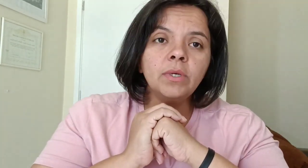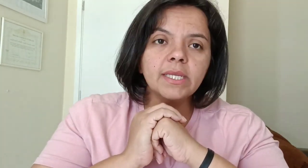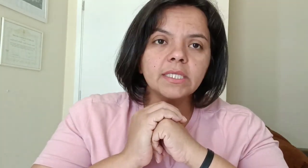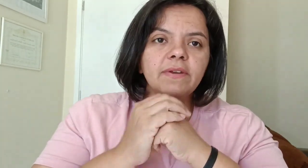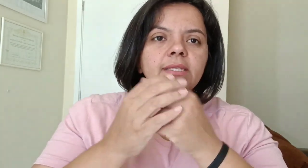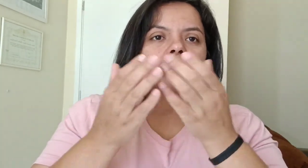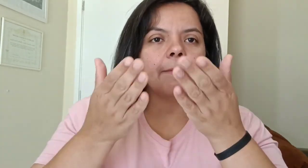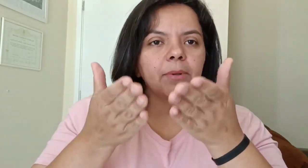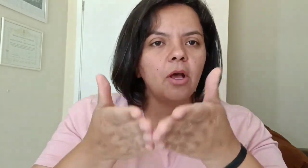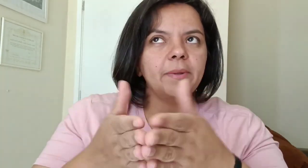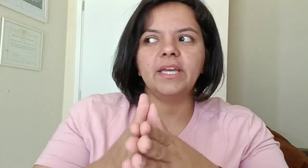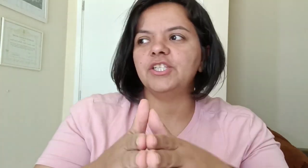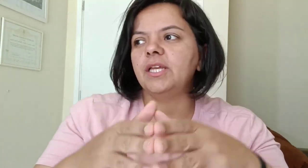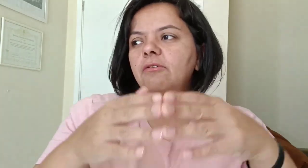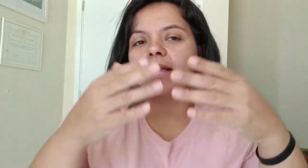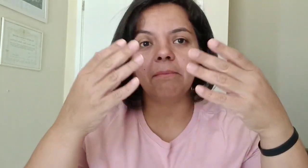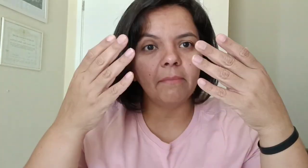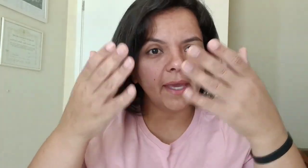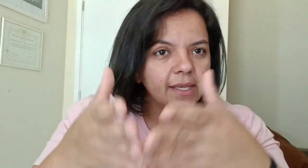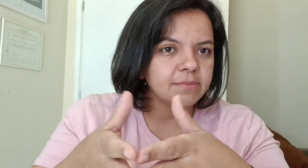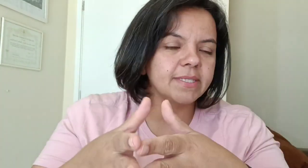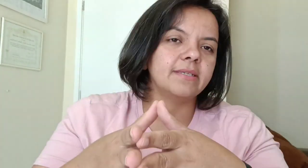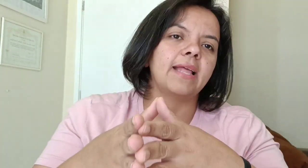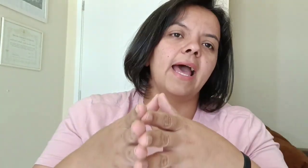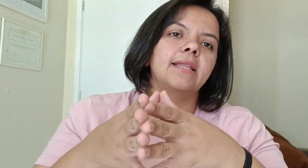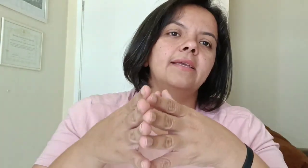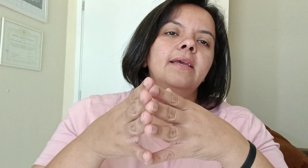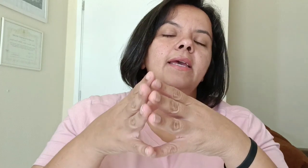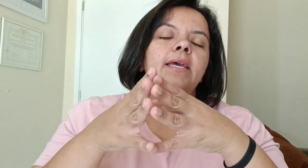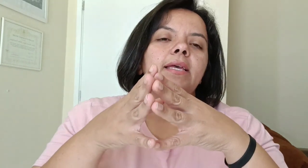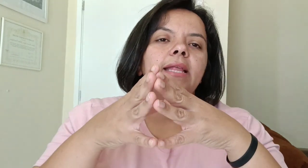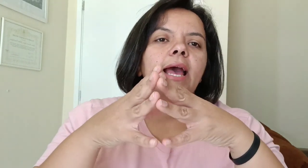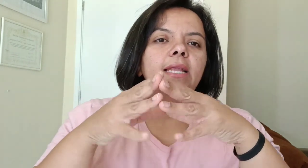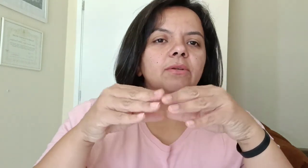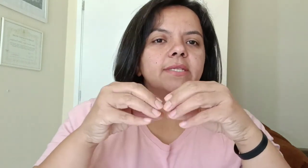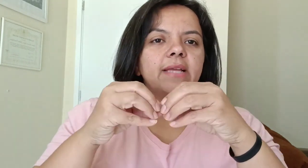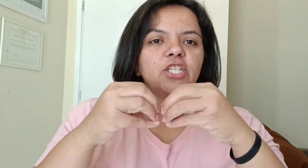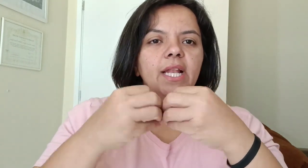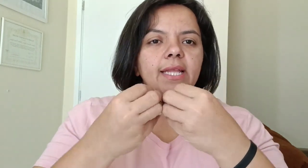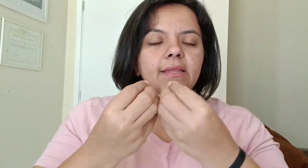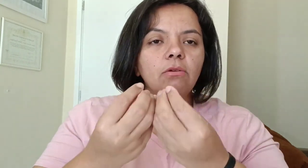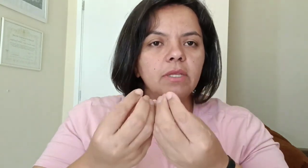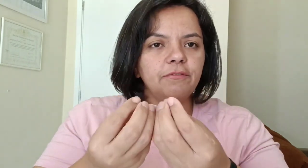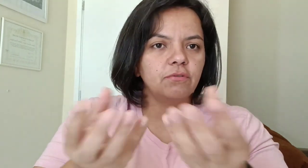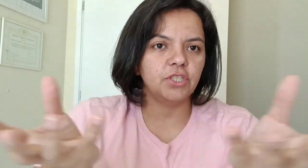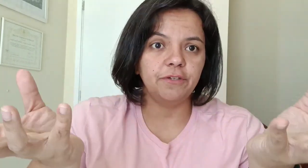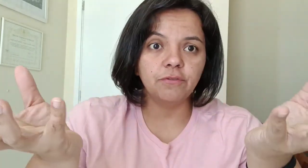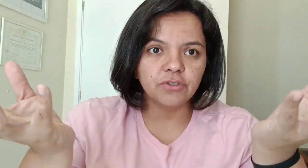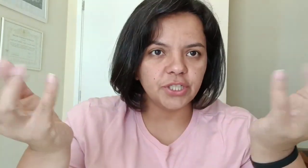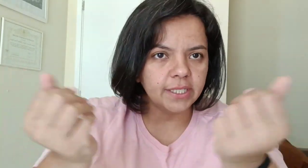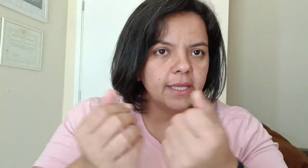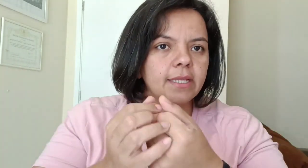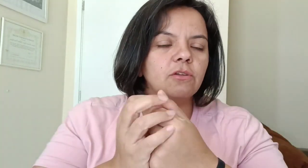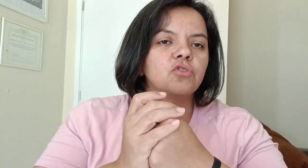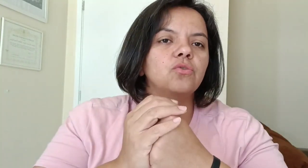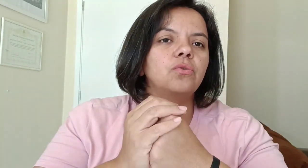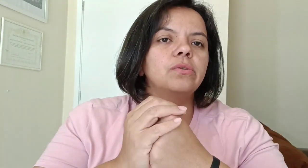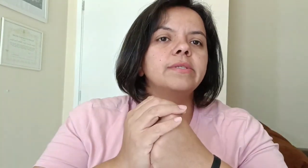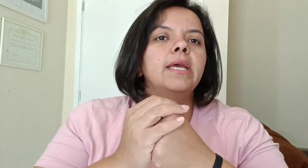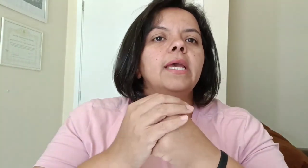muitas vezes na própria região, na mesma cidade, né, a língua de sinais já é tão difundida entre os surdos,